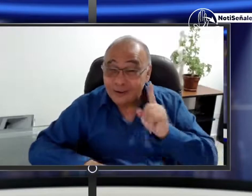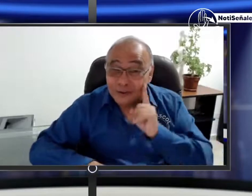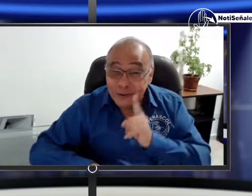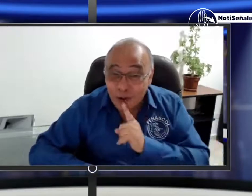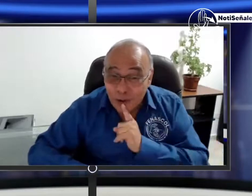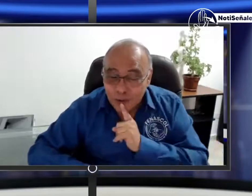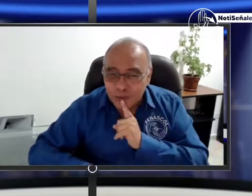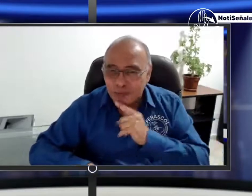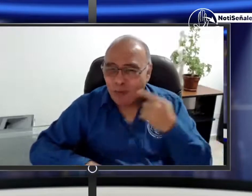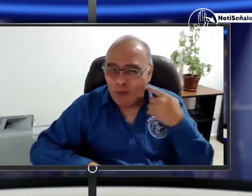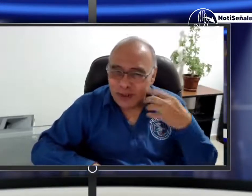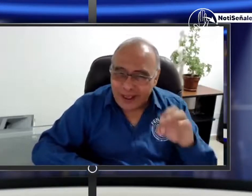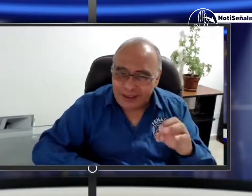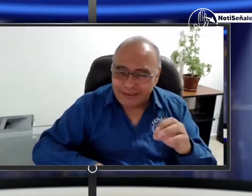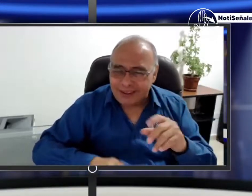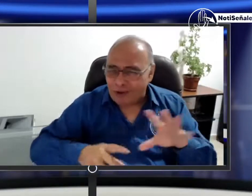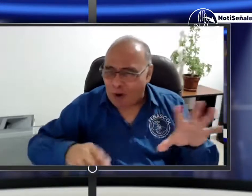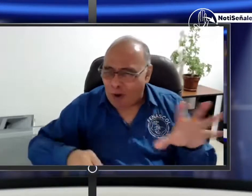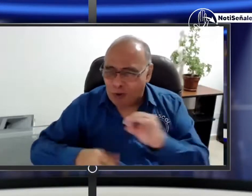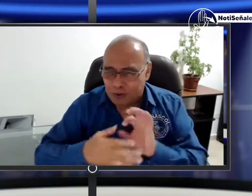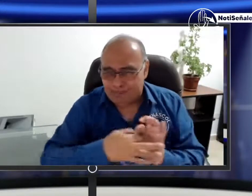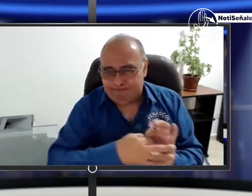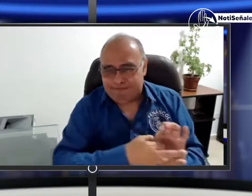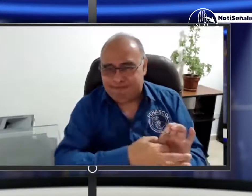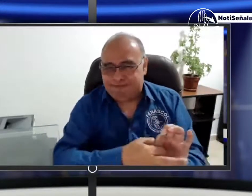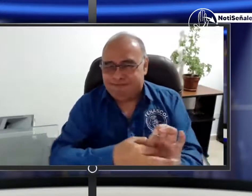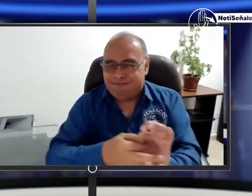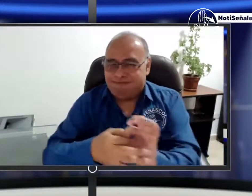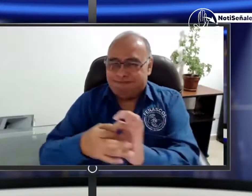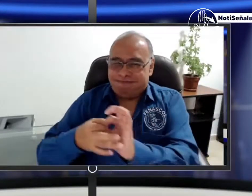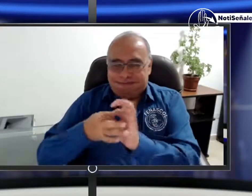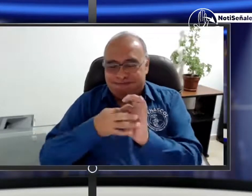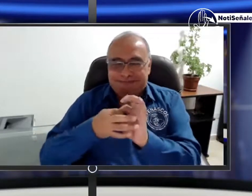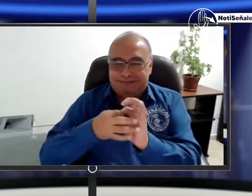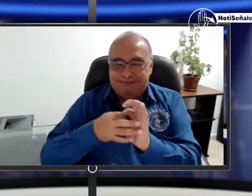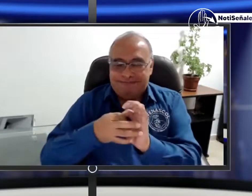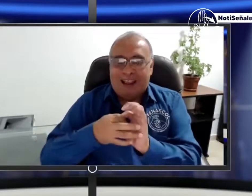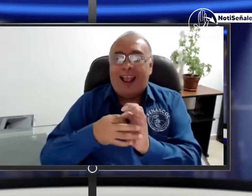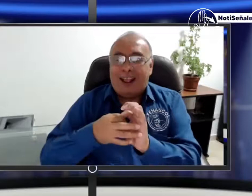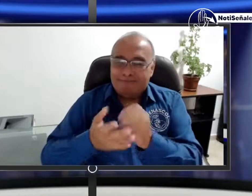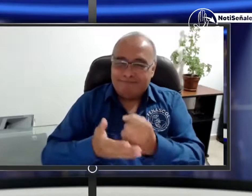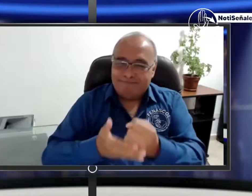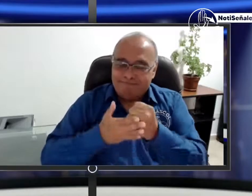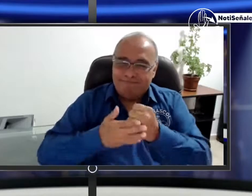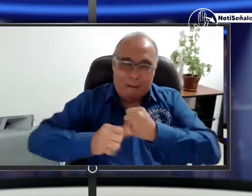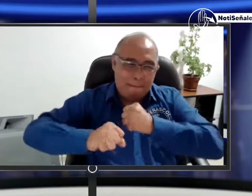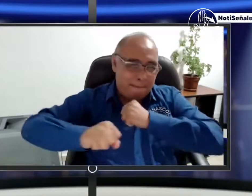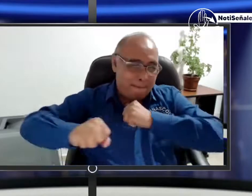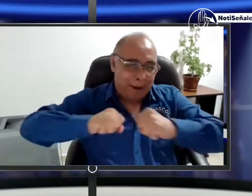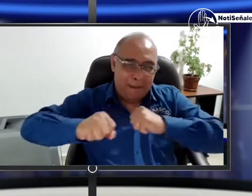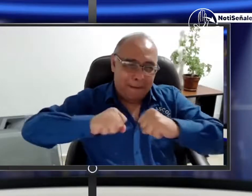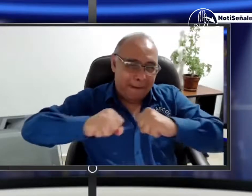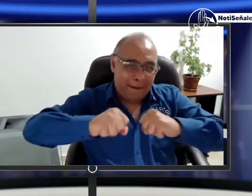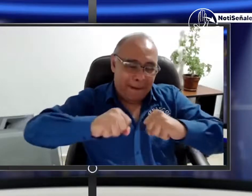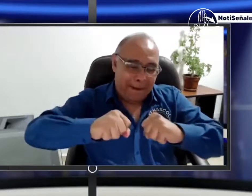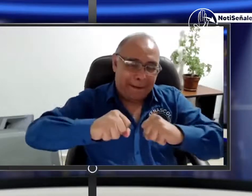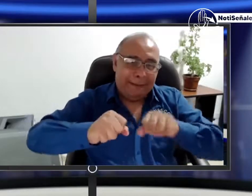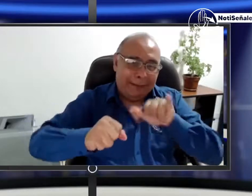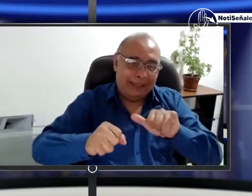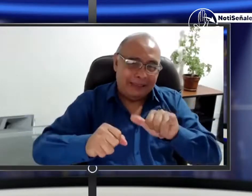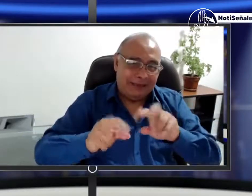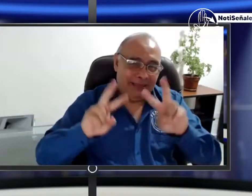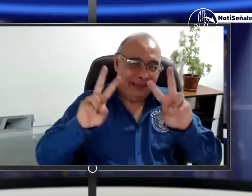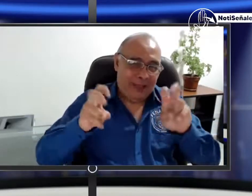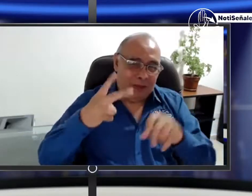actividades internacionales ver nación a los sordos pero no solamente participamos nosotros nosotros estamos